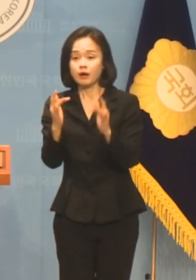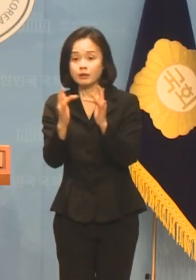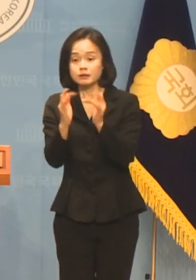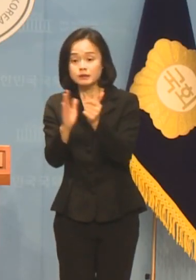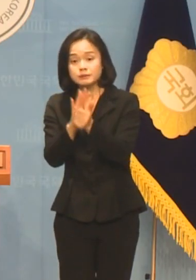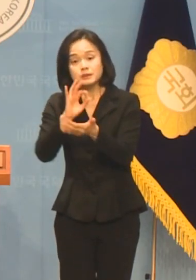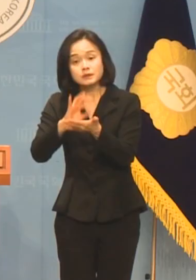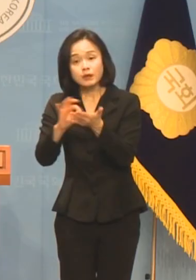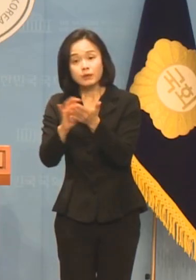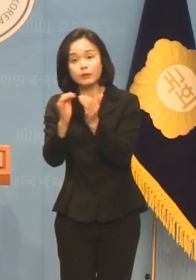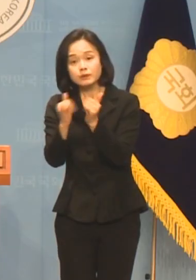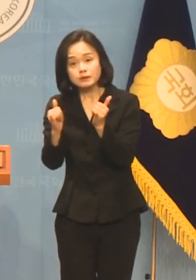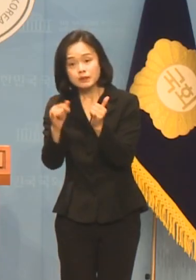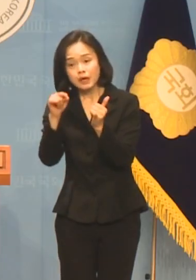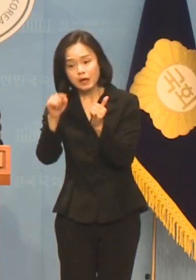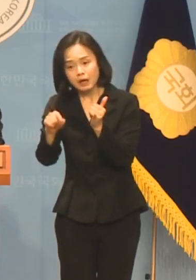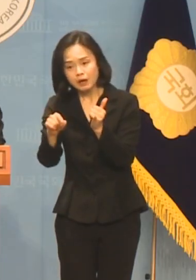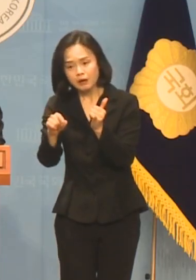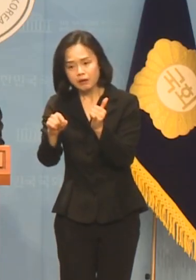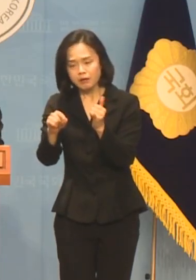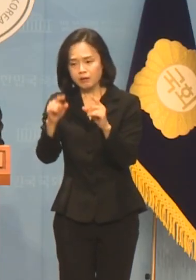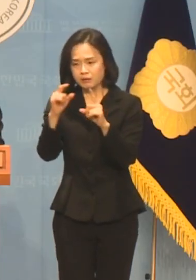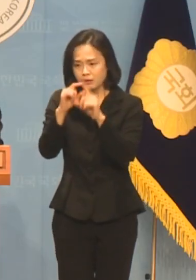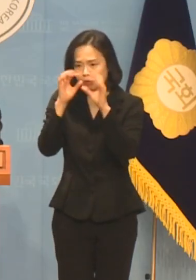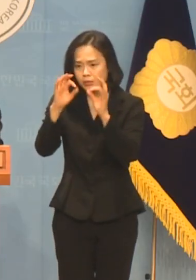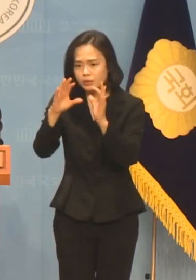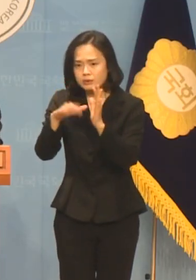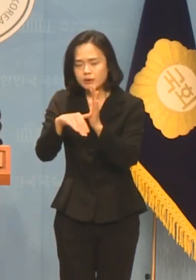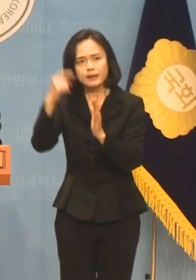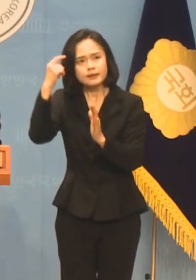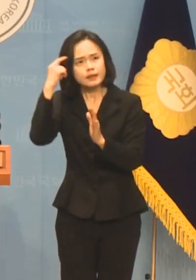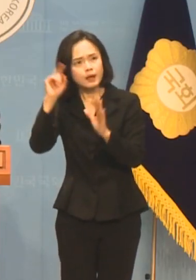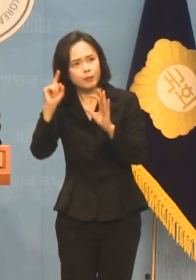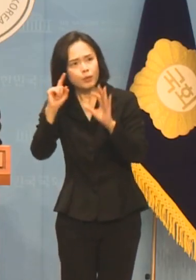편향으로 들어갔는지 경고를 줄 수도 있습니다.